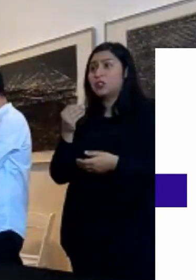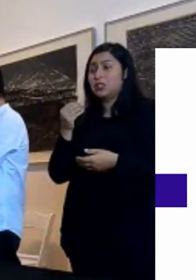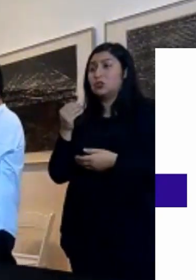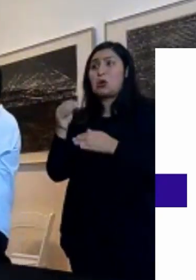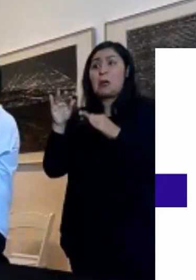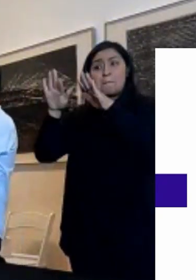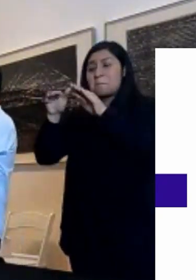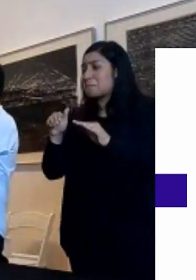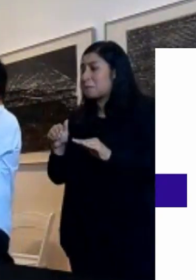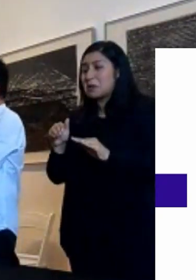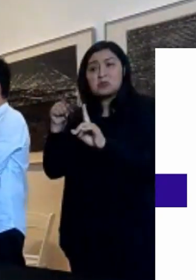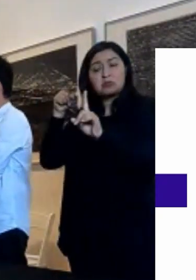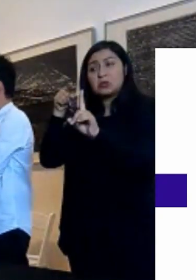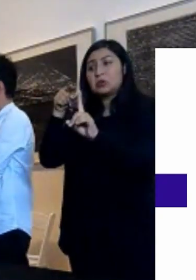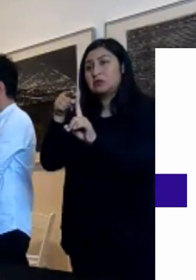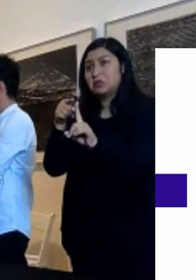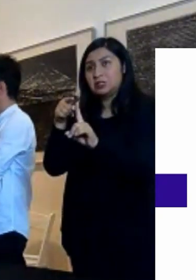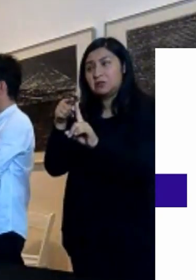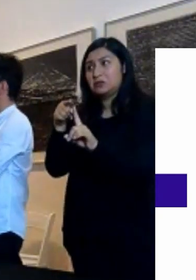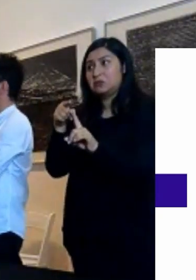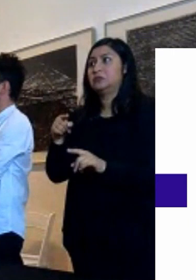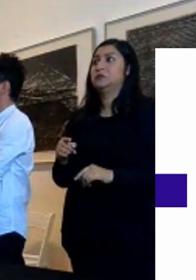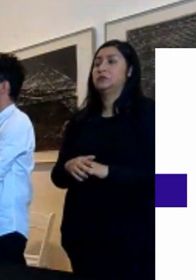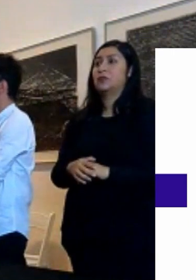misma sintonía, a pesar de que no nos hemos juntado todos,